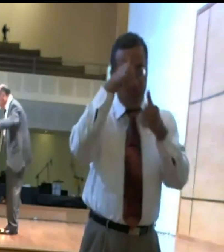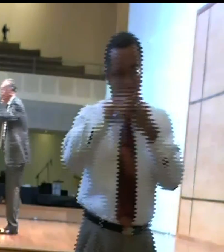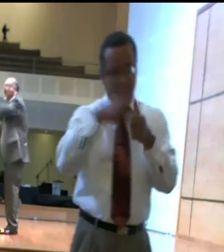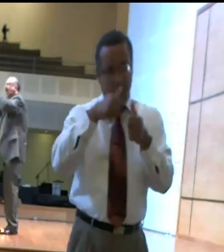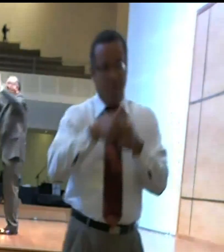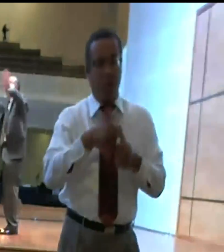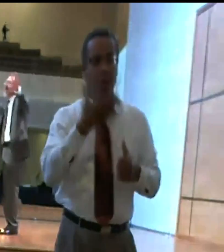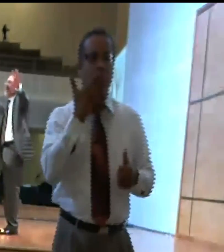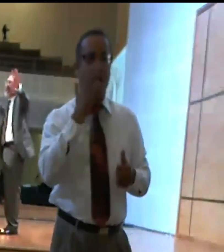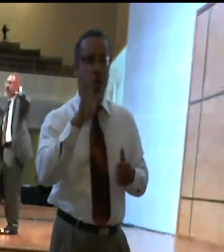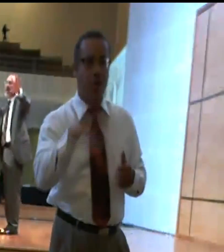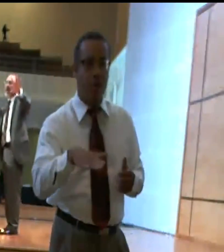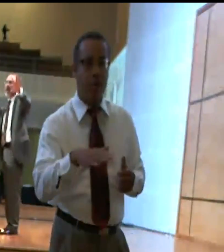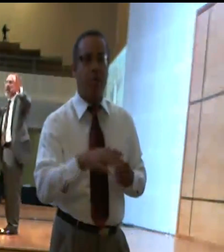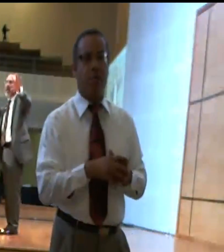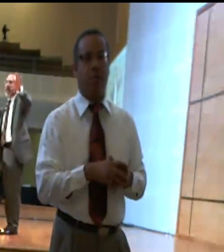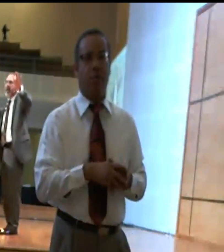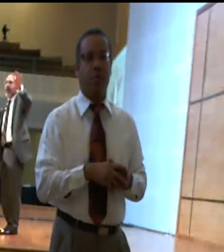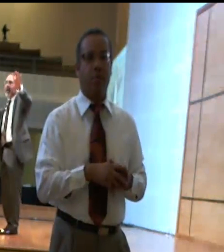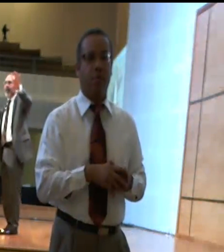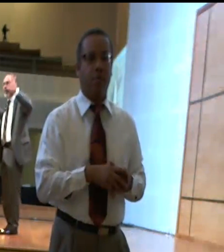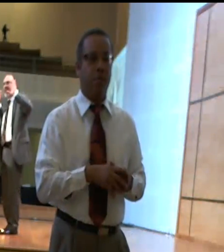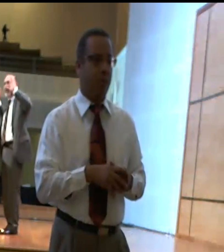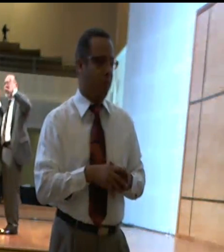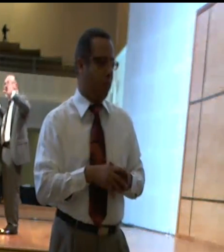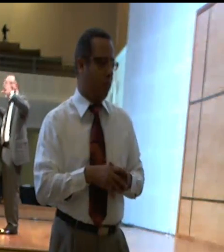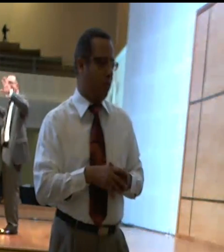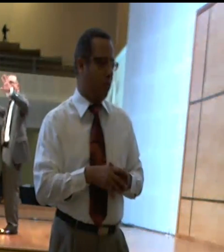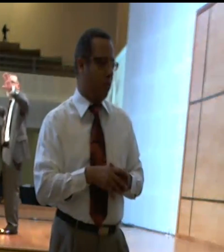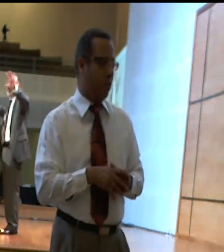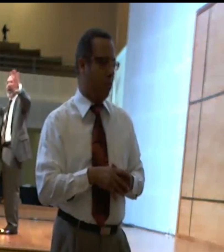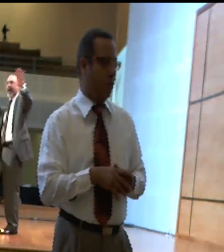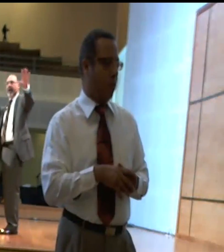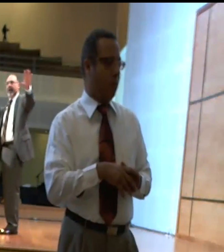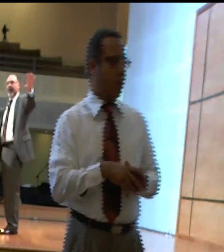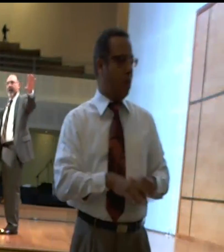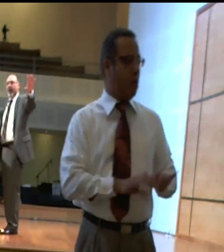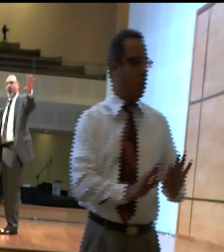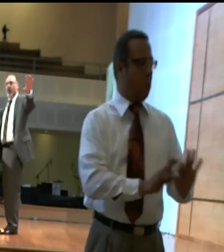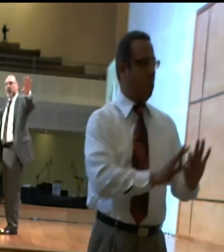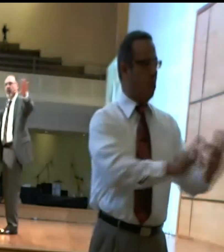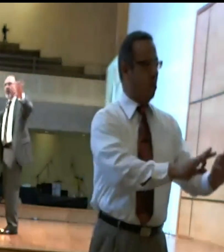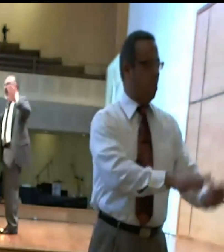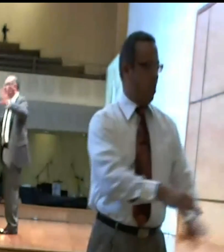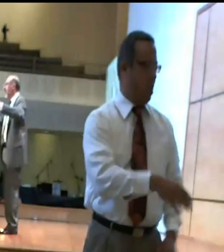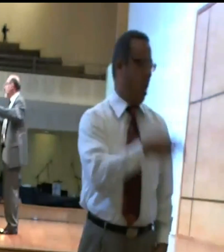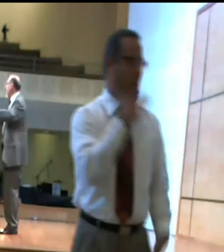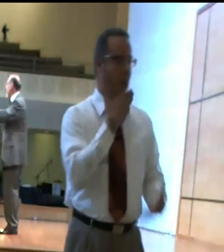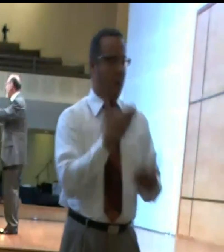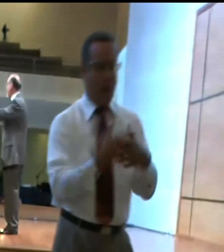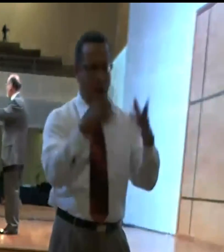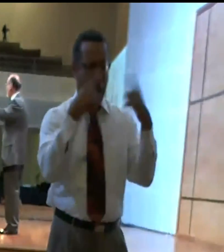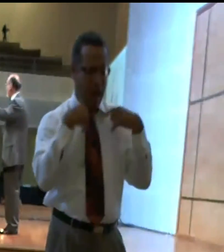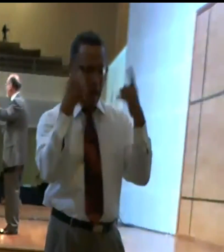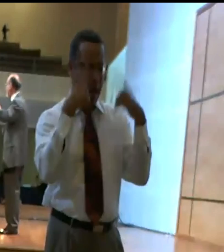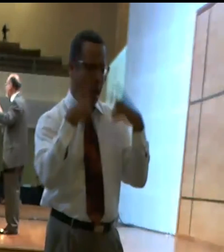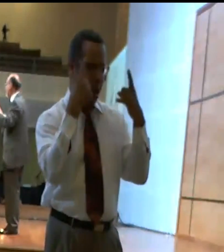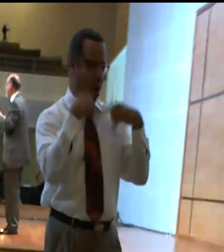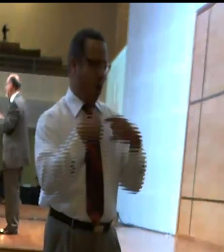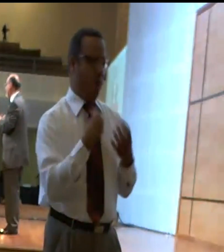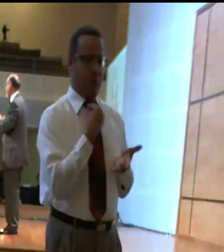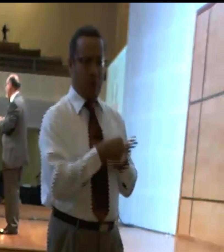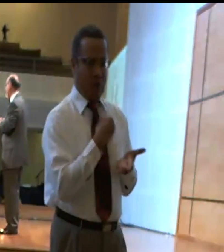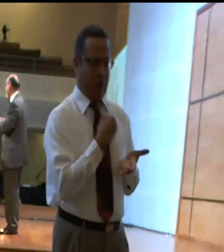reconocido por su maldad, pero es enterrado con honra como si fuera un dechado de